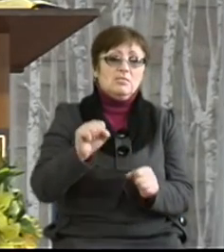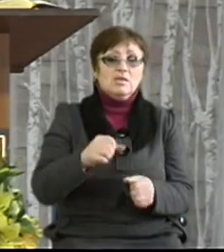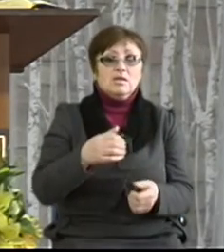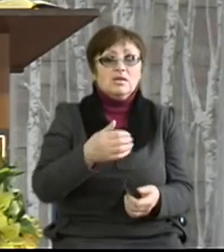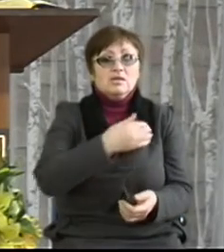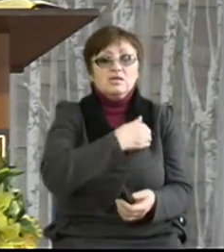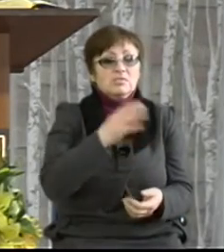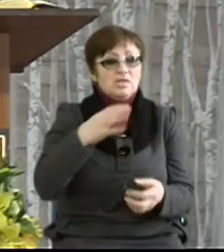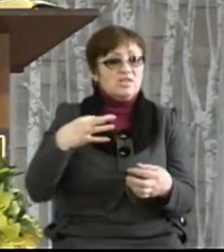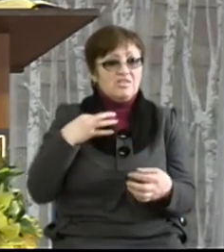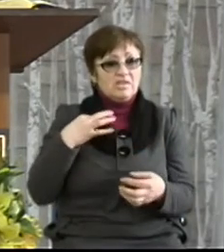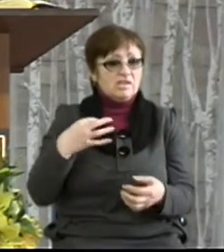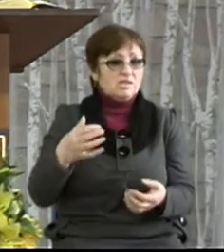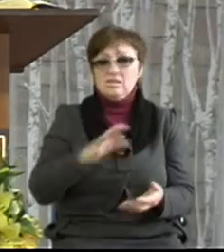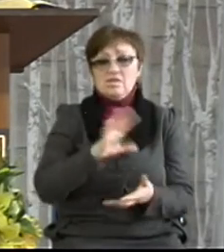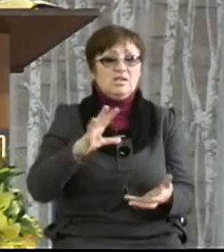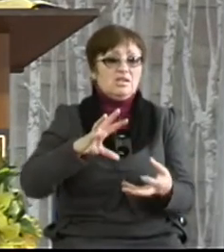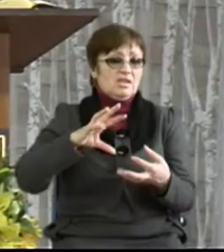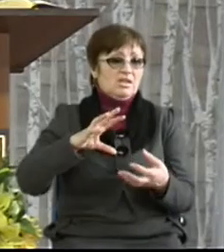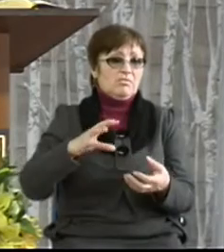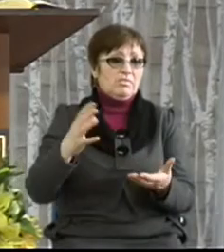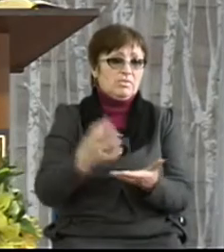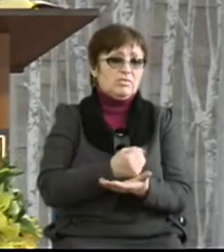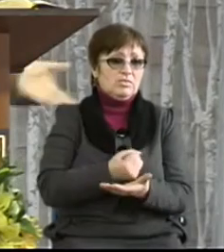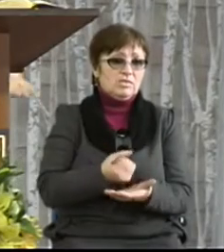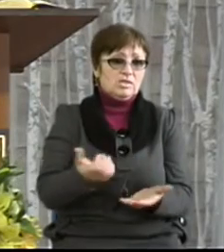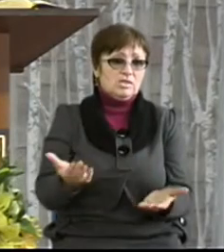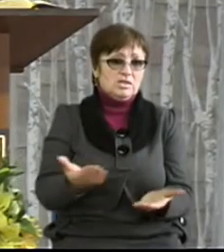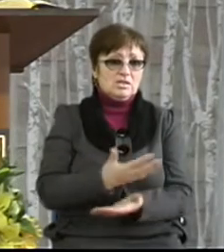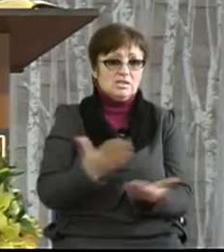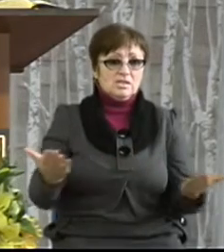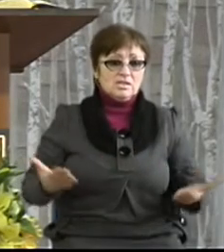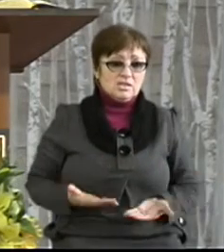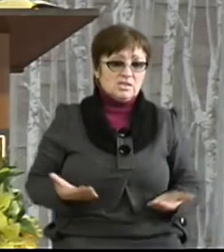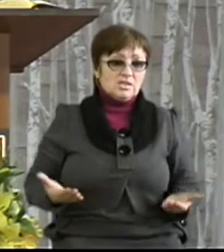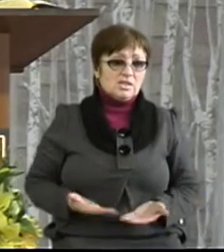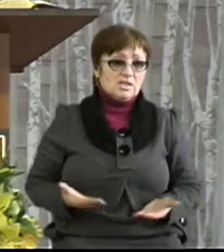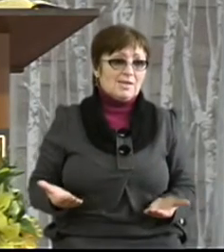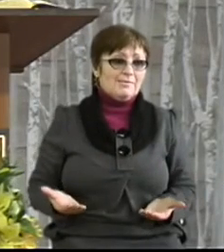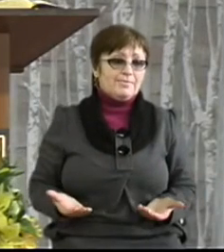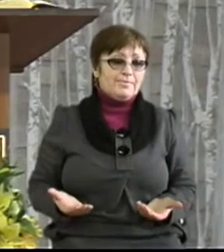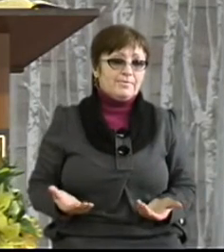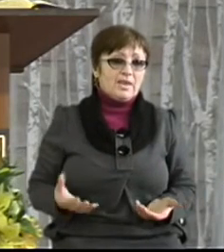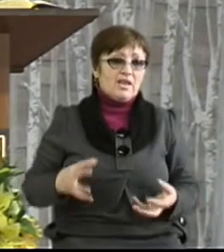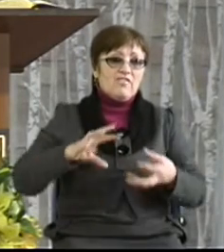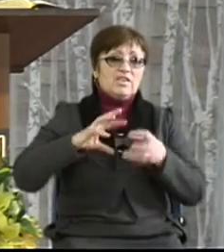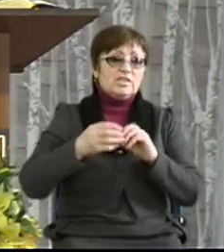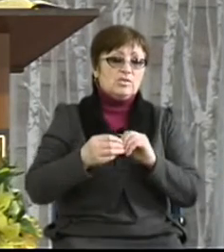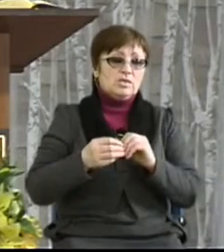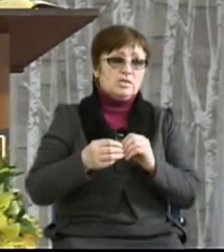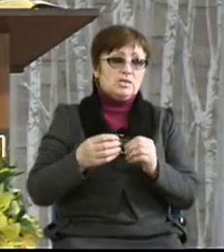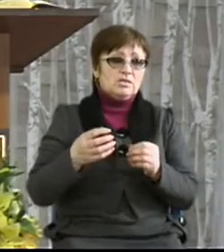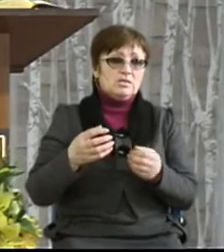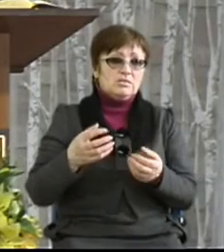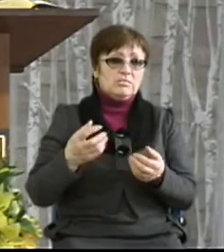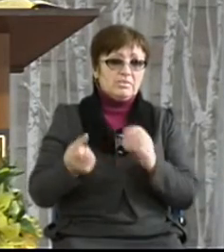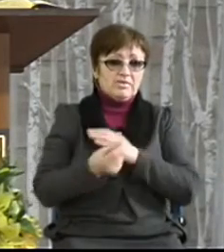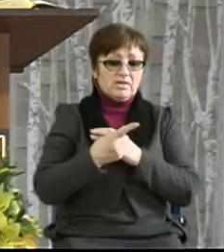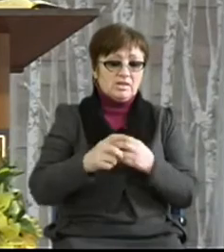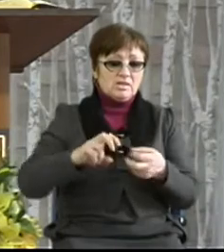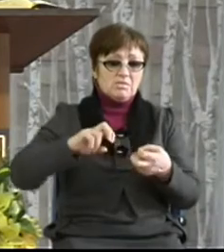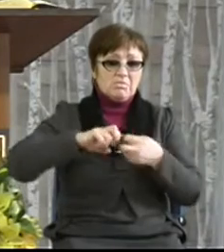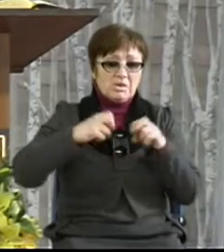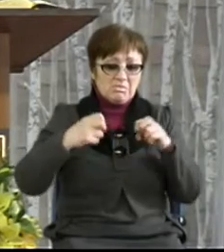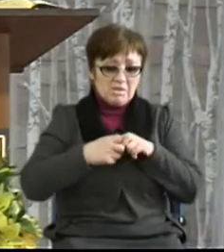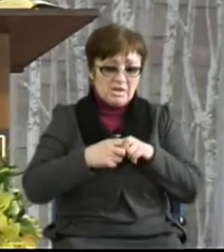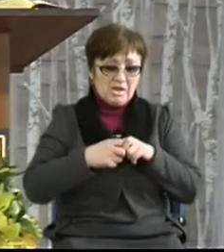какие-то определенные вещи, но они в нашей жизни не состоятся. И в результате это приносит для нас проблему,